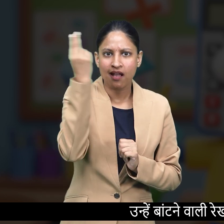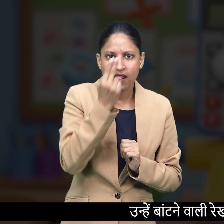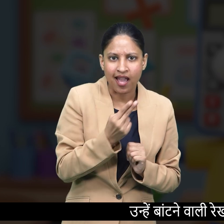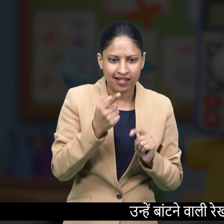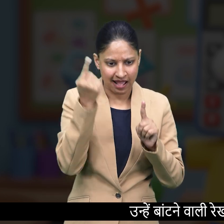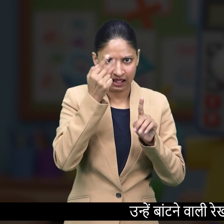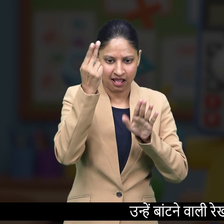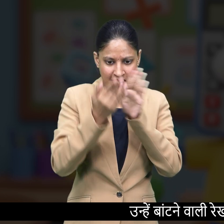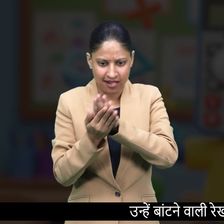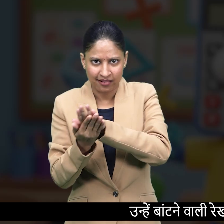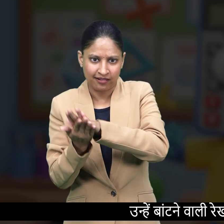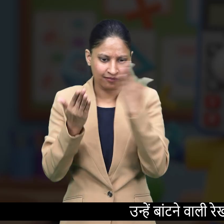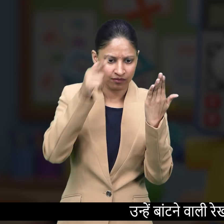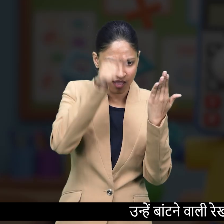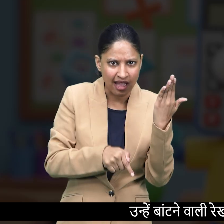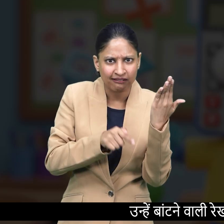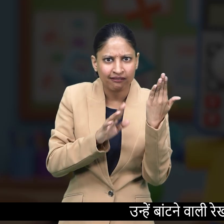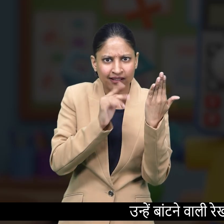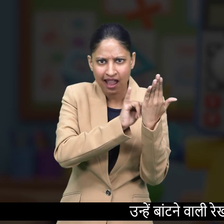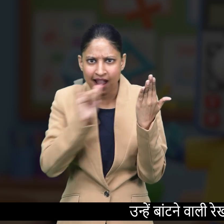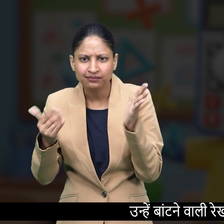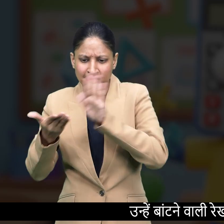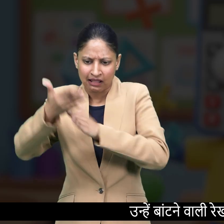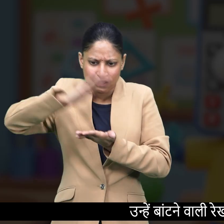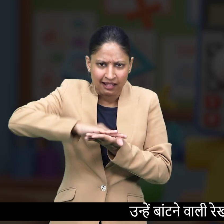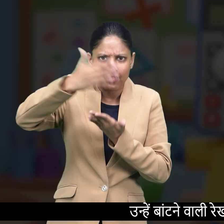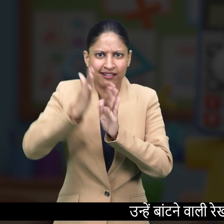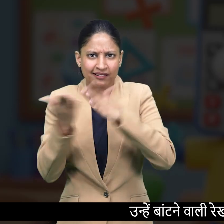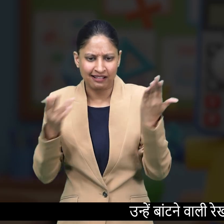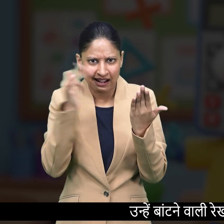उन्हें बांटने वाली रेखा को समरूपता रेखा कहते हैं।